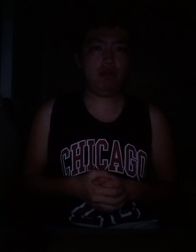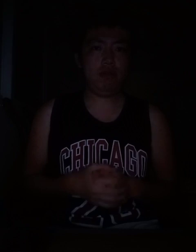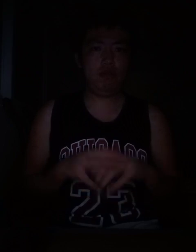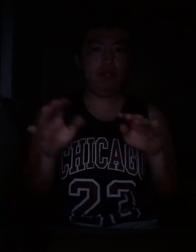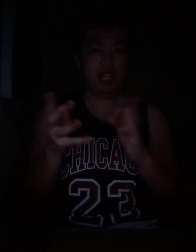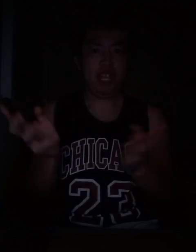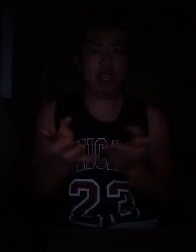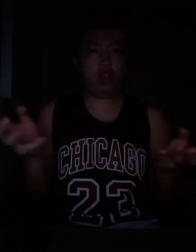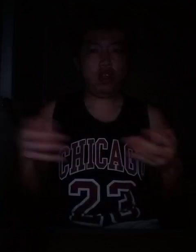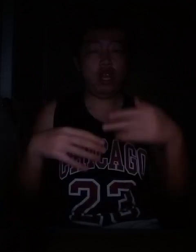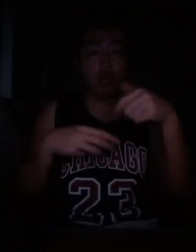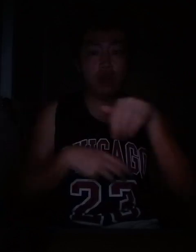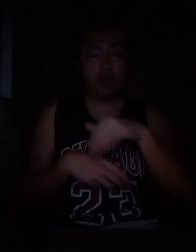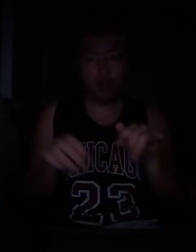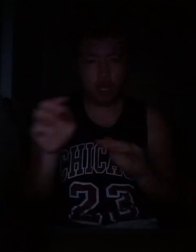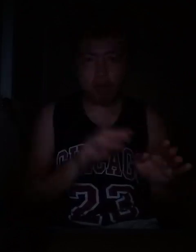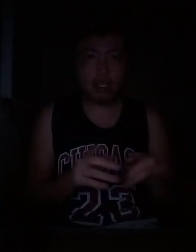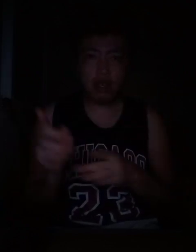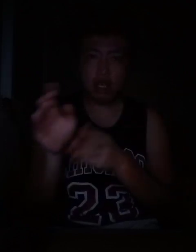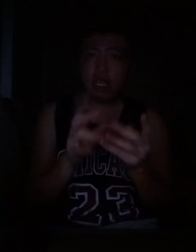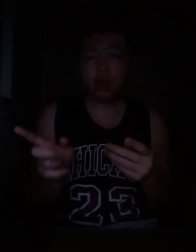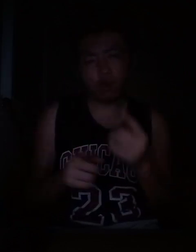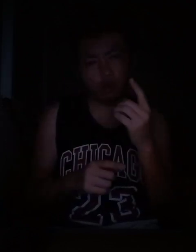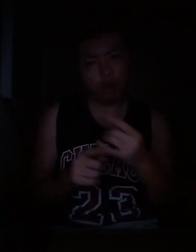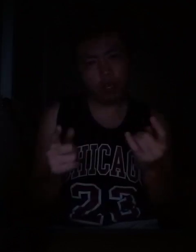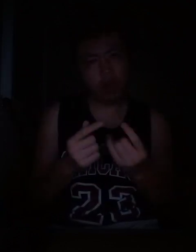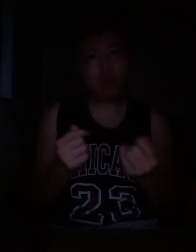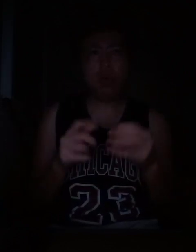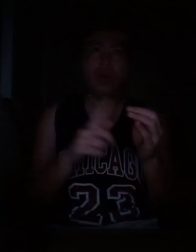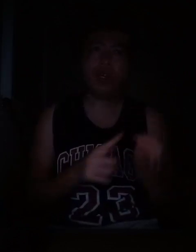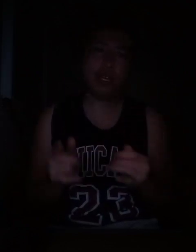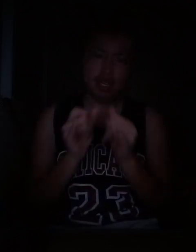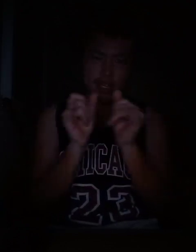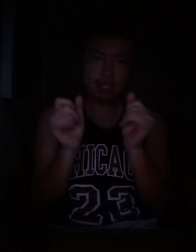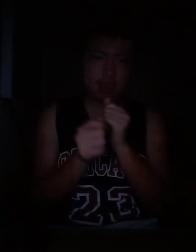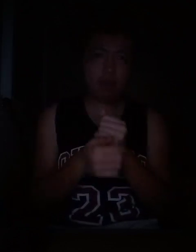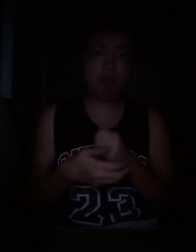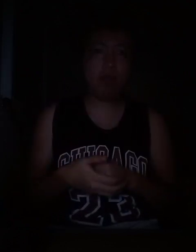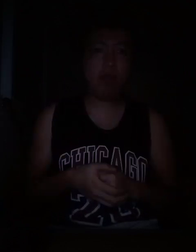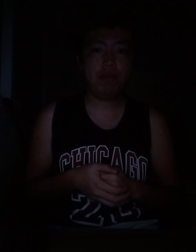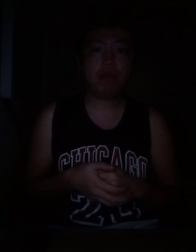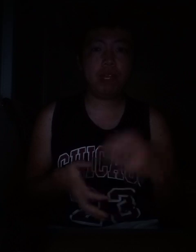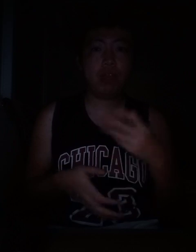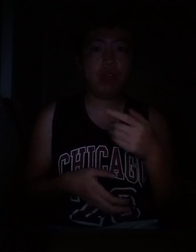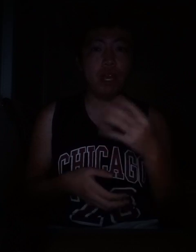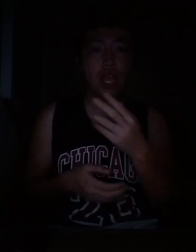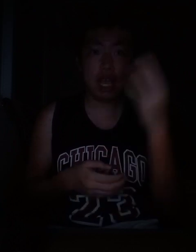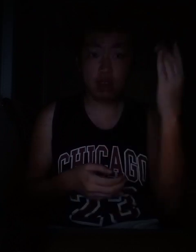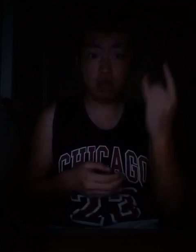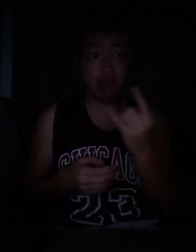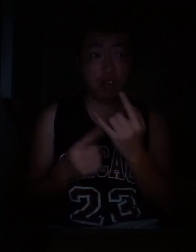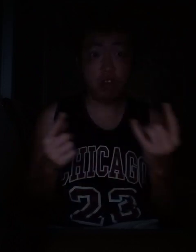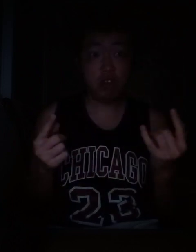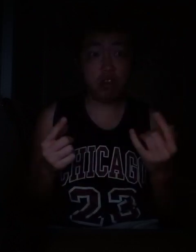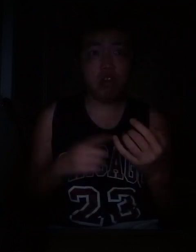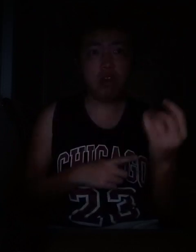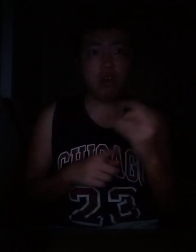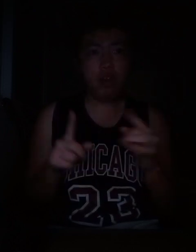재난 현장에서 활용되는 민간 자원에 대해 보상이 있겠습니다. 제주도 소방안전본부는 관련 조례가